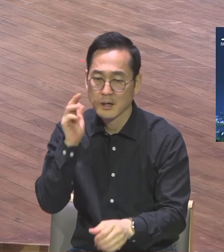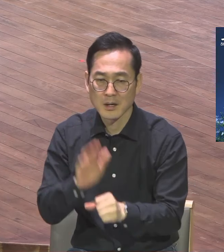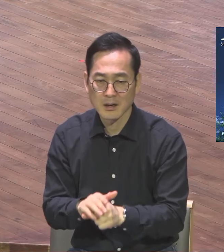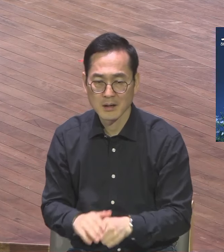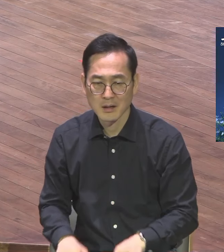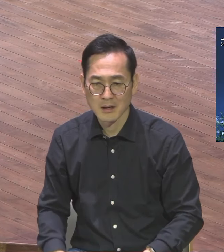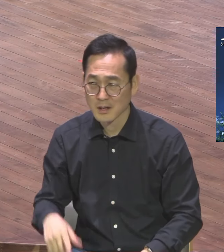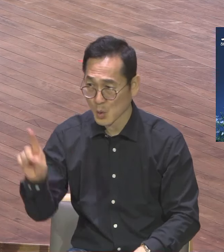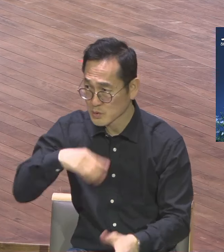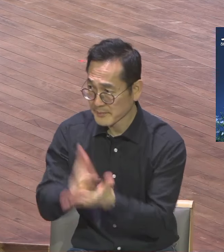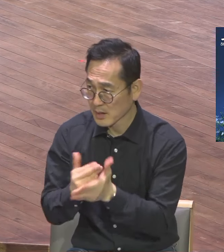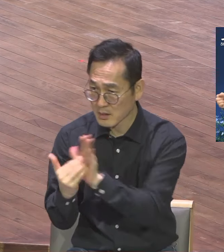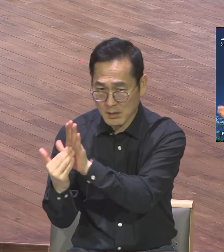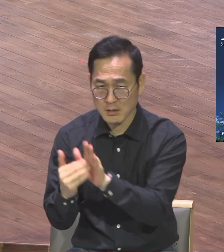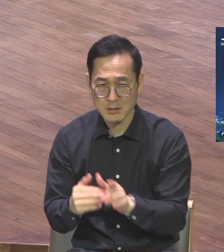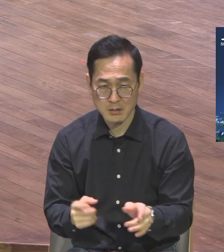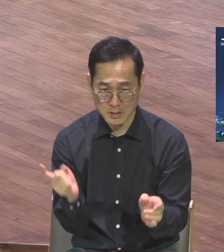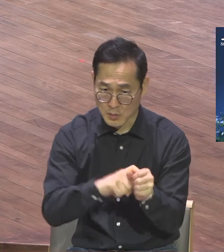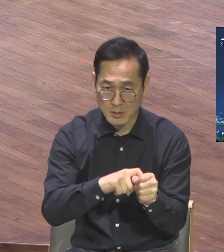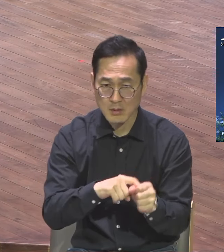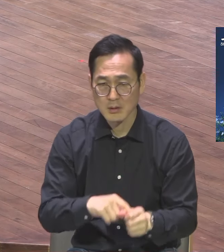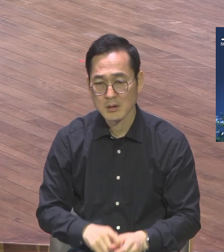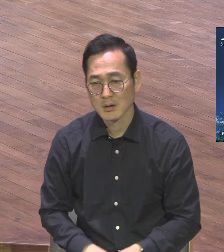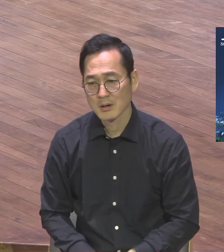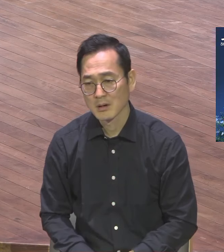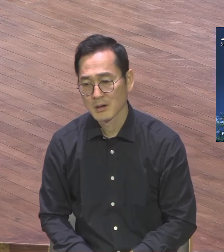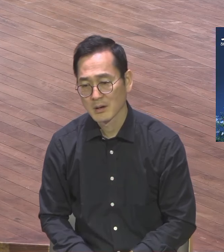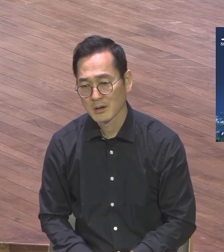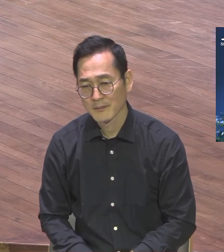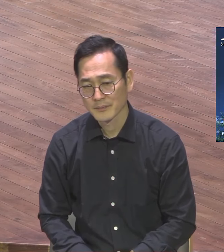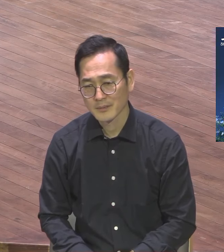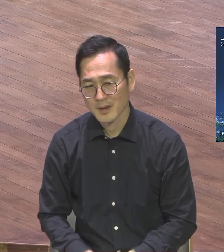못 들어오게 문 확 잠가 세호랑을 채워버려.